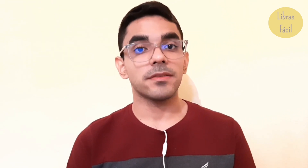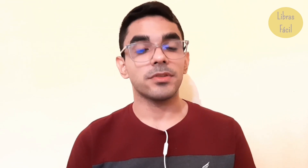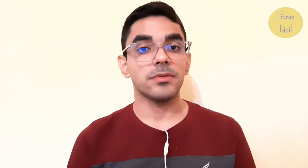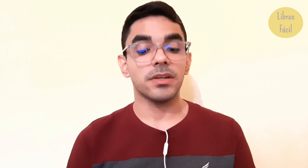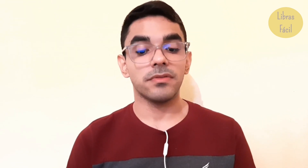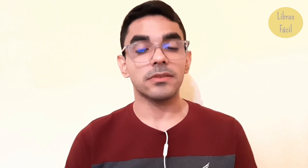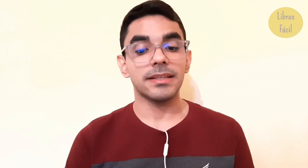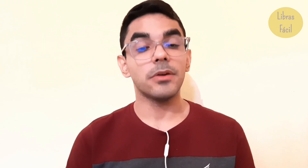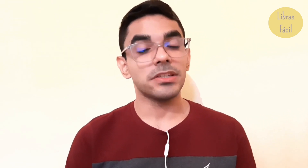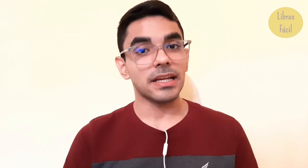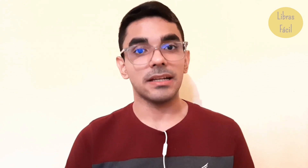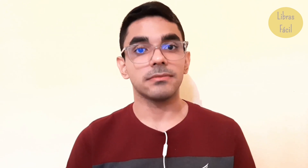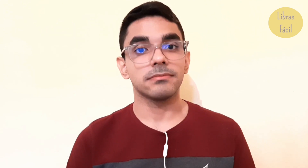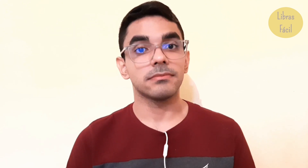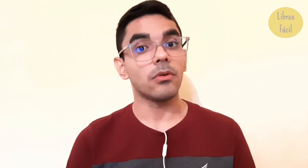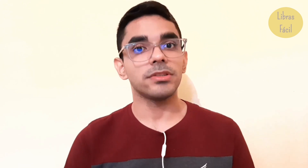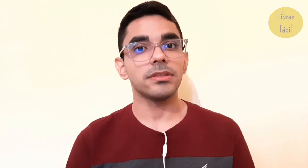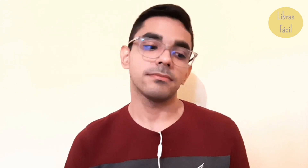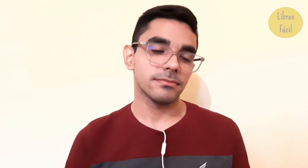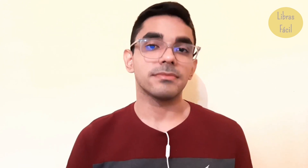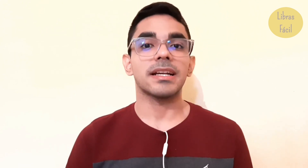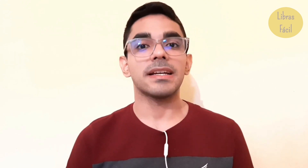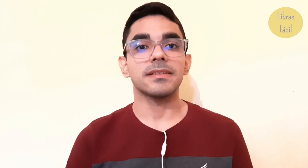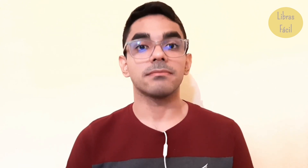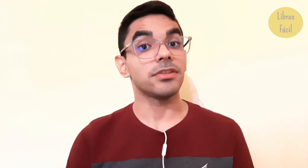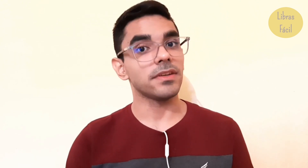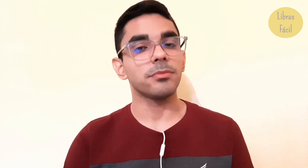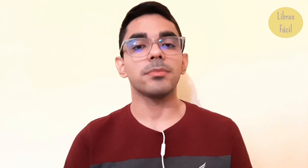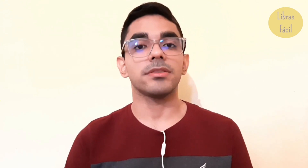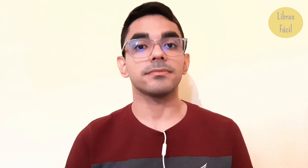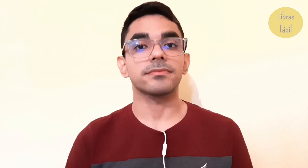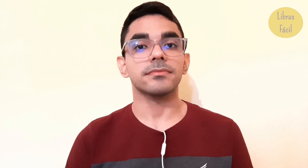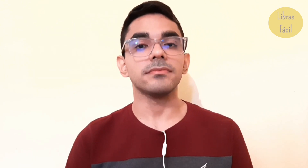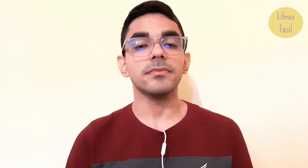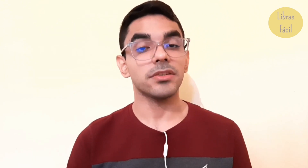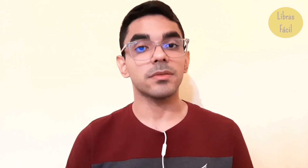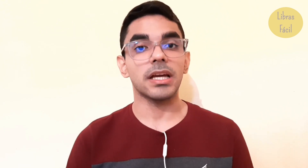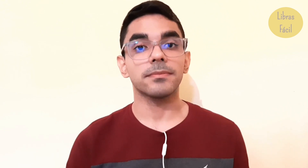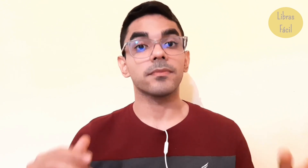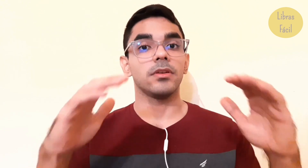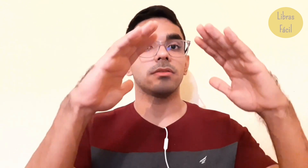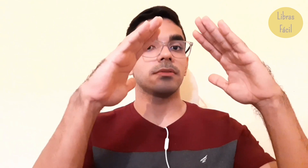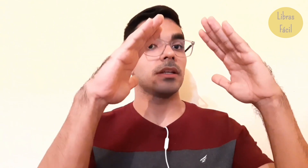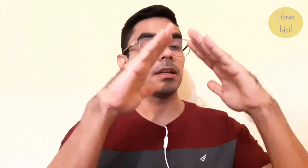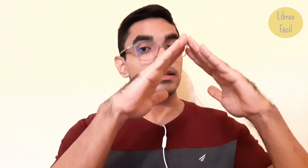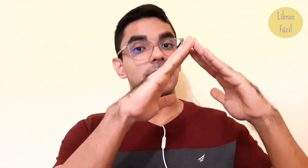sujeito, que é o fato dela não estar. Aonde? Na casa, que veio primeiro. Então vamos lá? Ó,